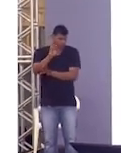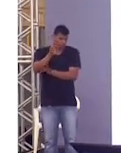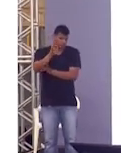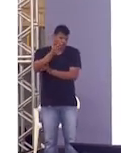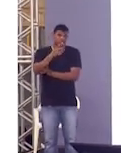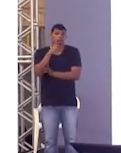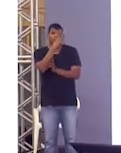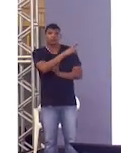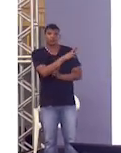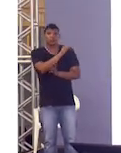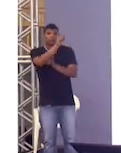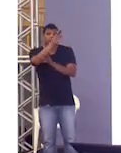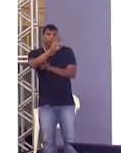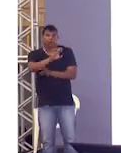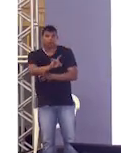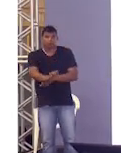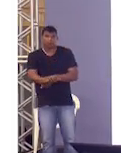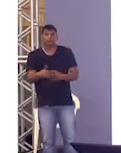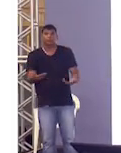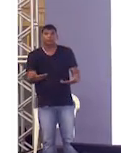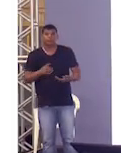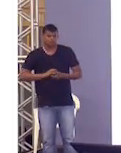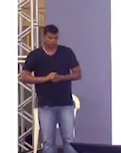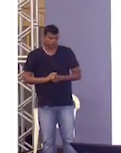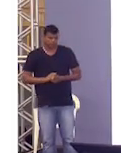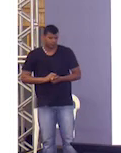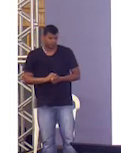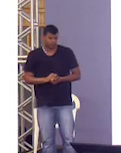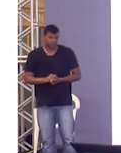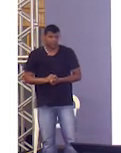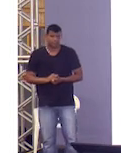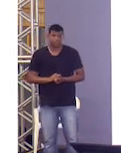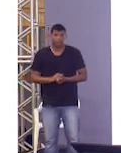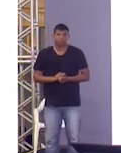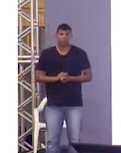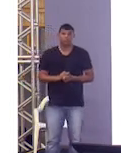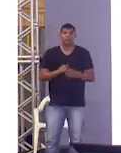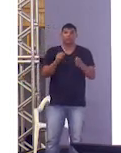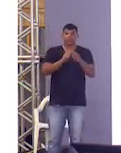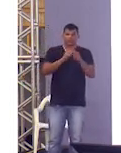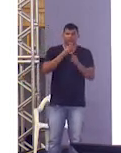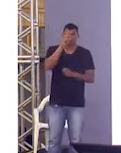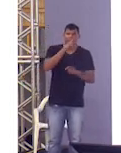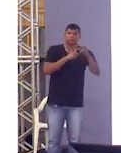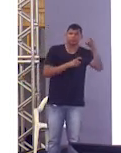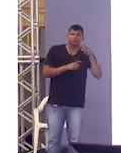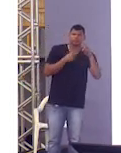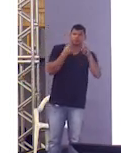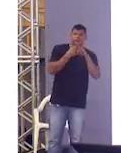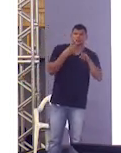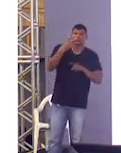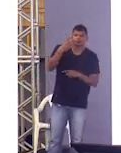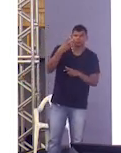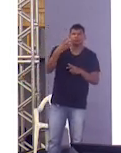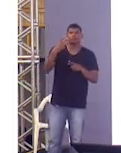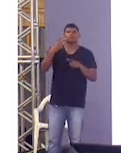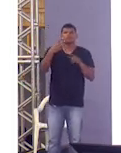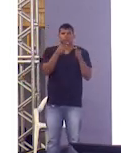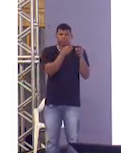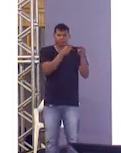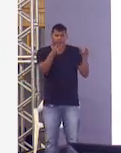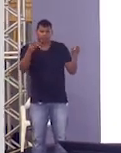31. Tá certo, ó? A gente escreveu a operação todinha aqui e depois a gente fez